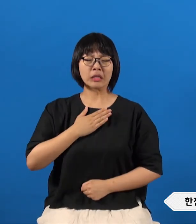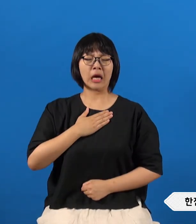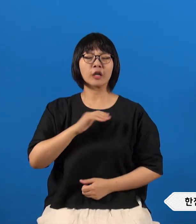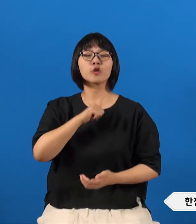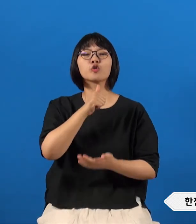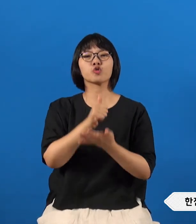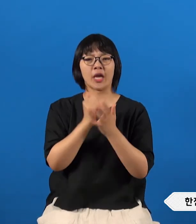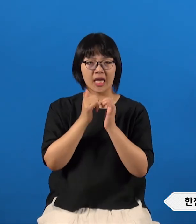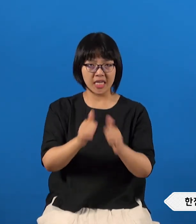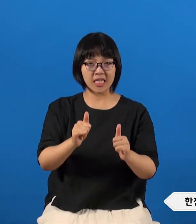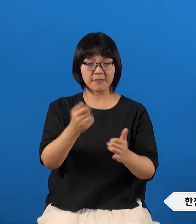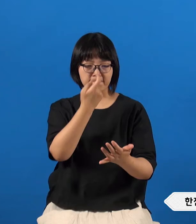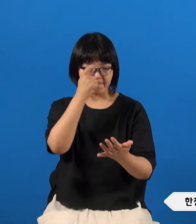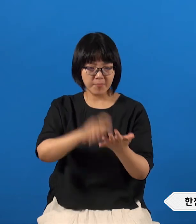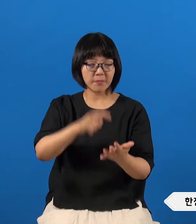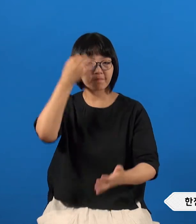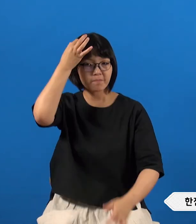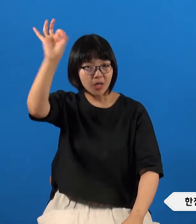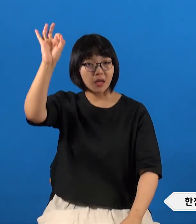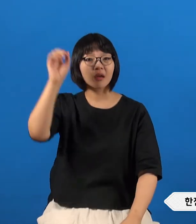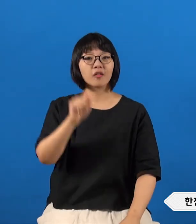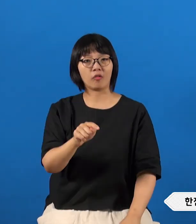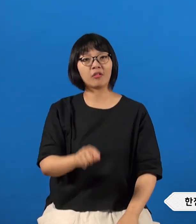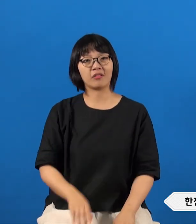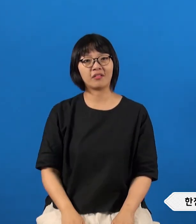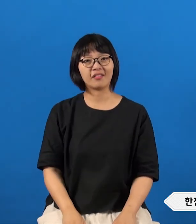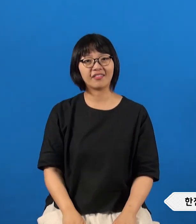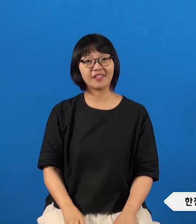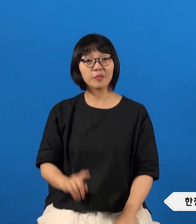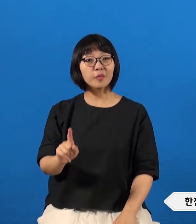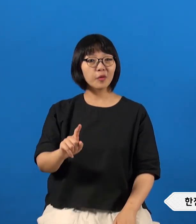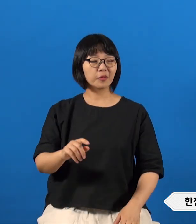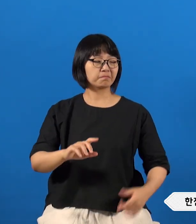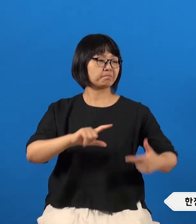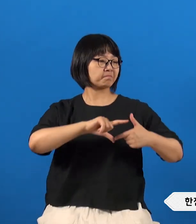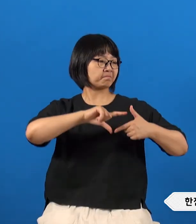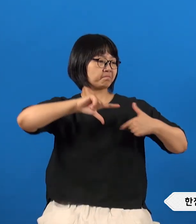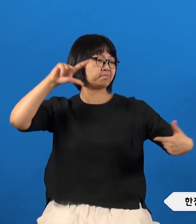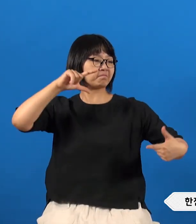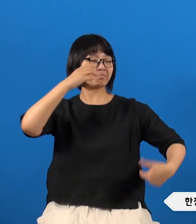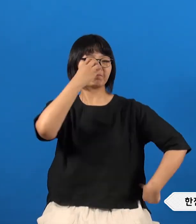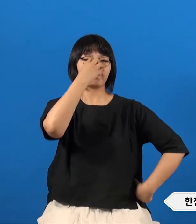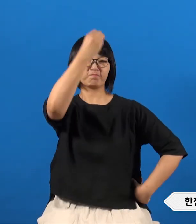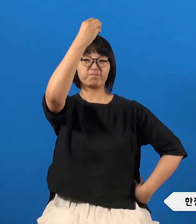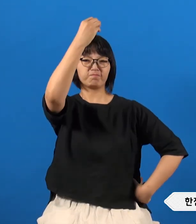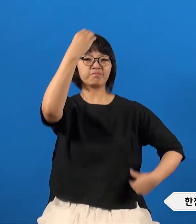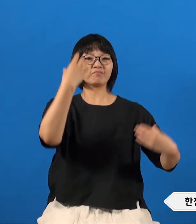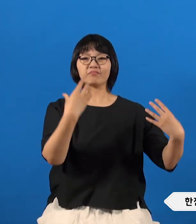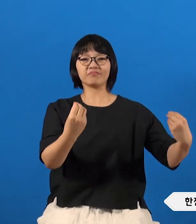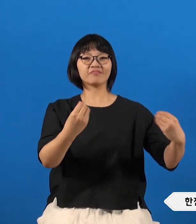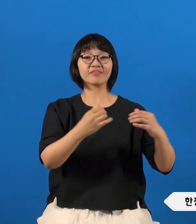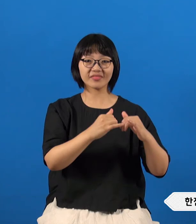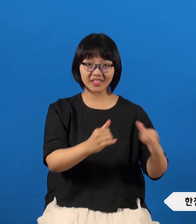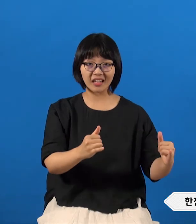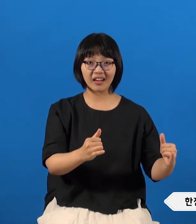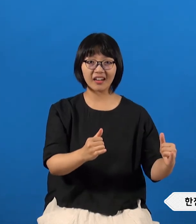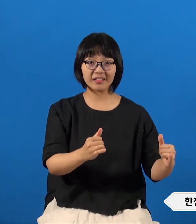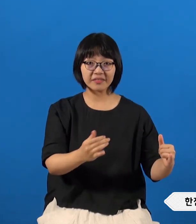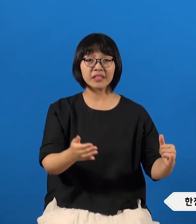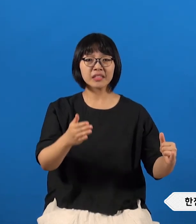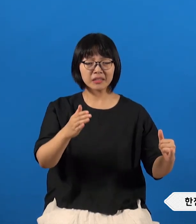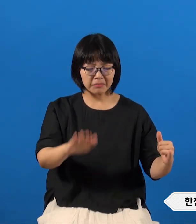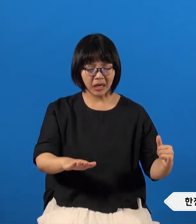자신이 죄인이라는 것을 깨달은 것입니다. 교만이 머리 꼭대기까지 차있던 사람이 나는